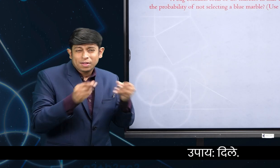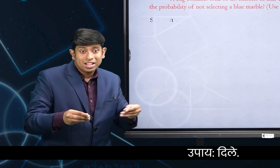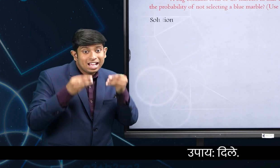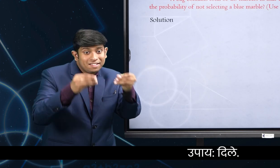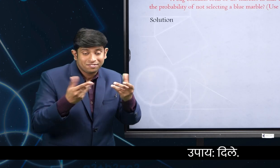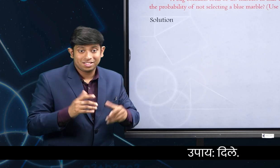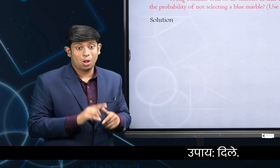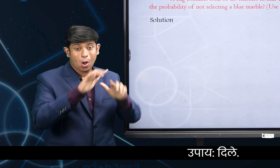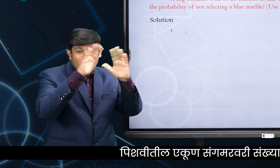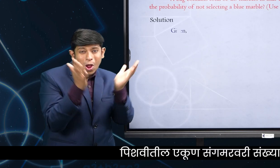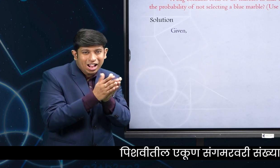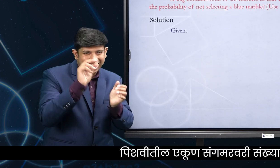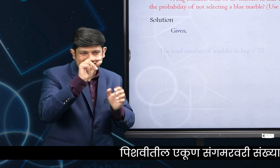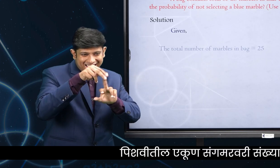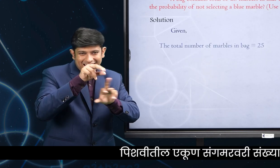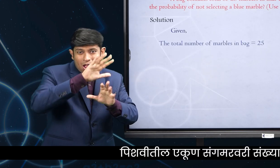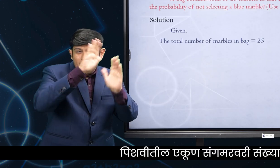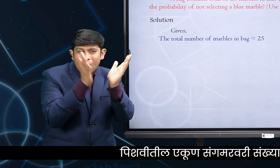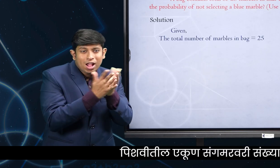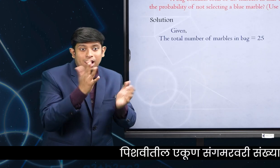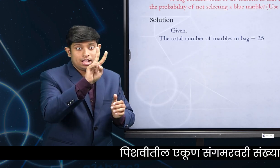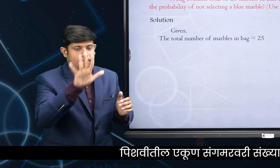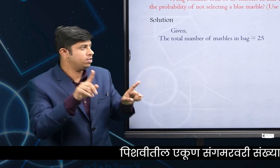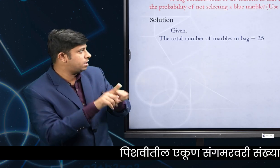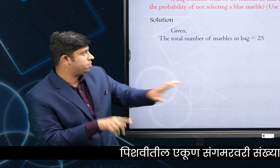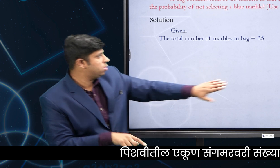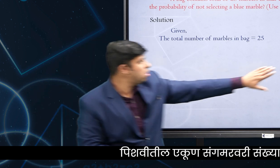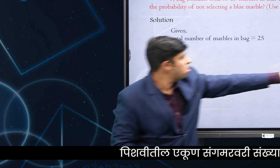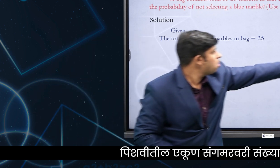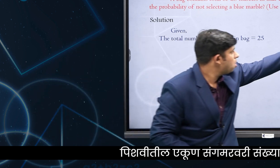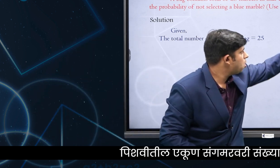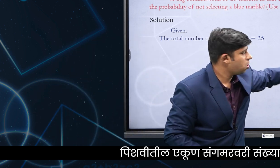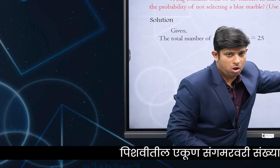उपाय. दिलेले पिशवीतील एकूण संगमरवरांची संख्या बरोबर 25.